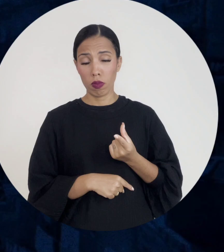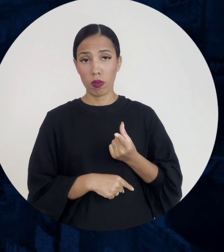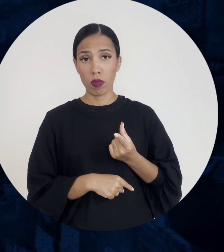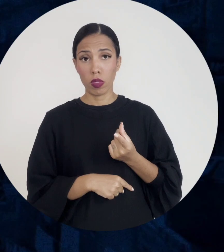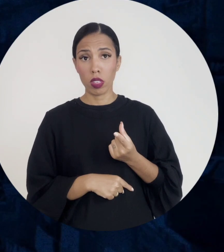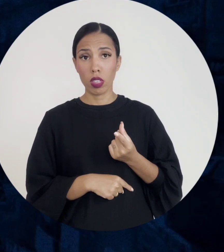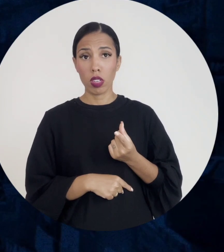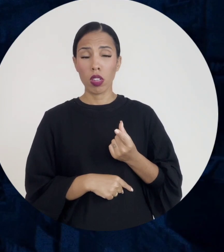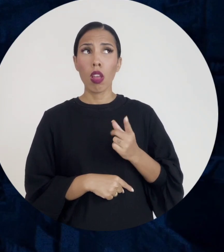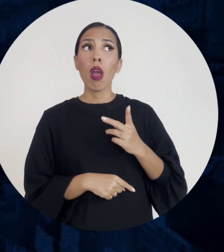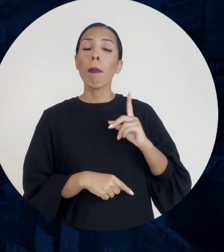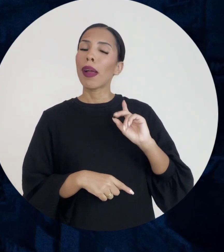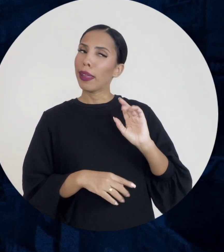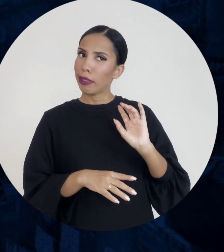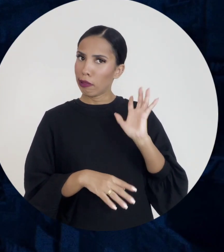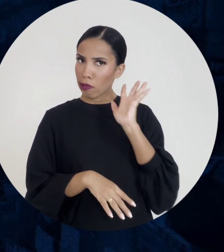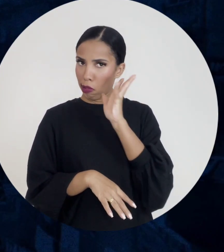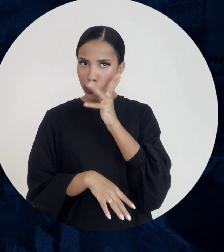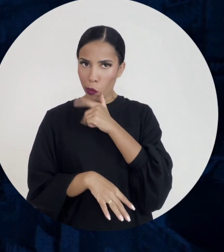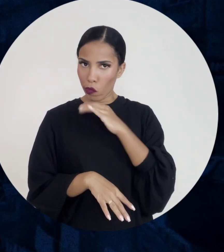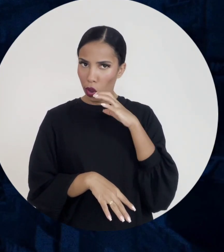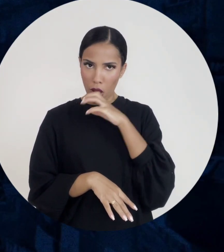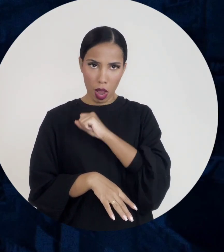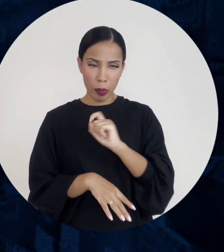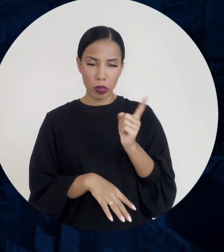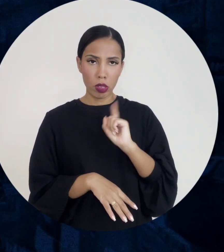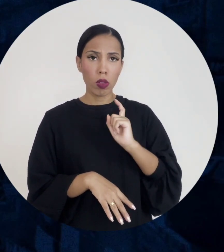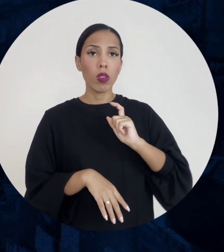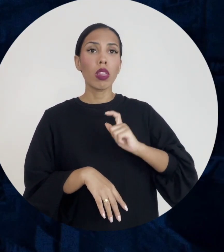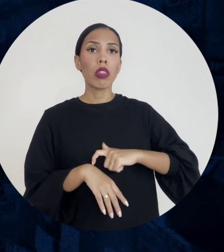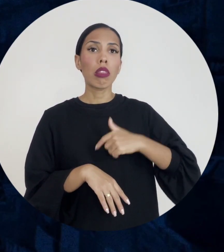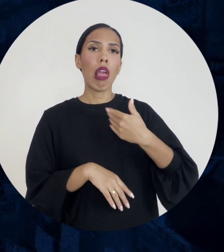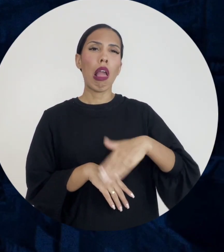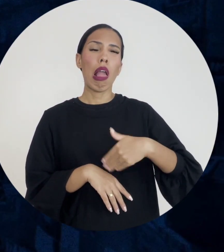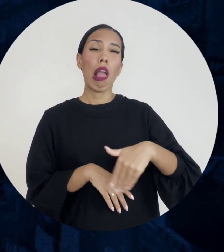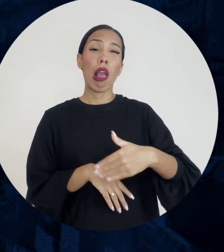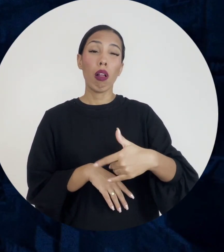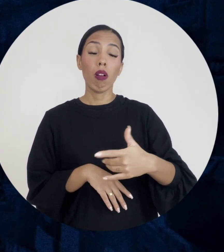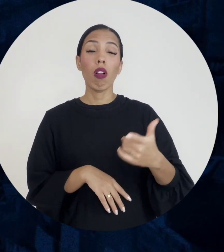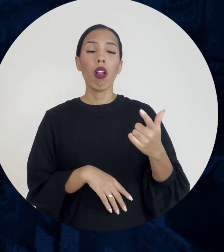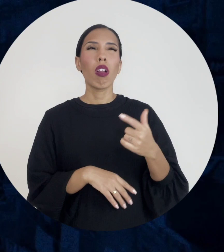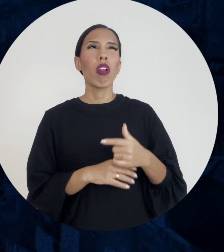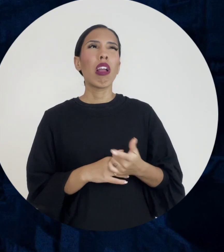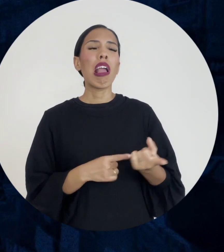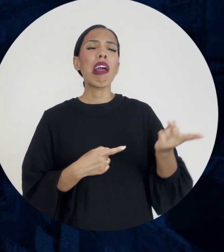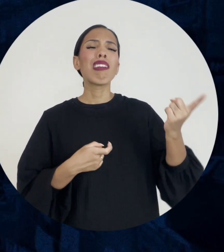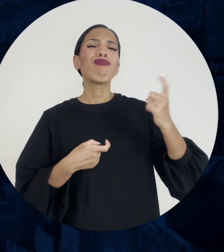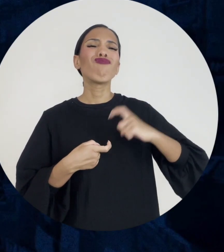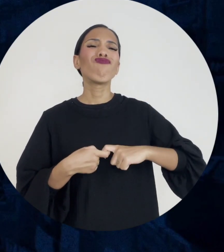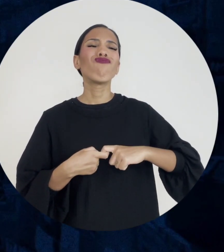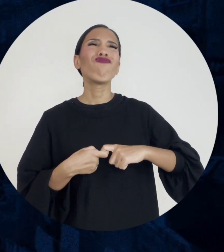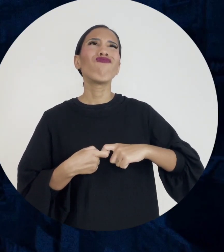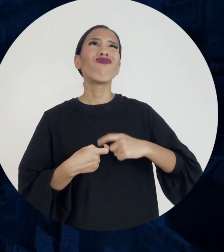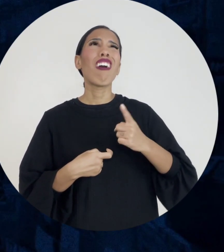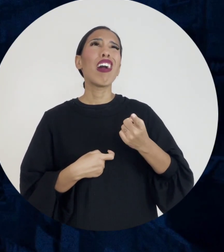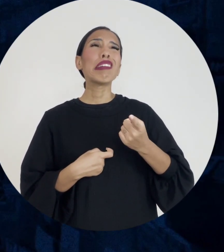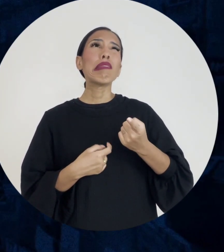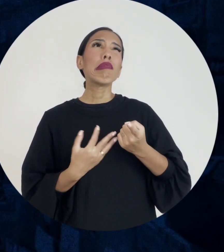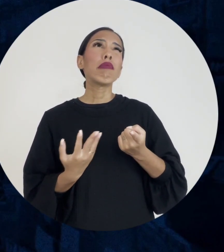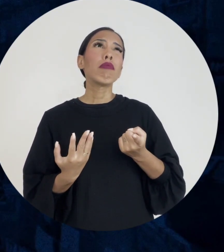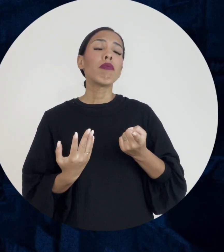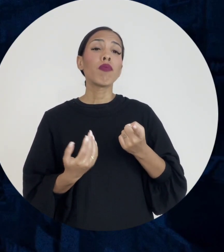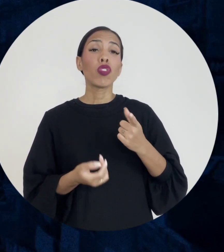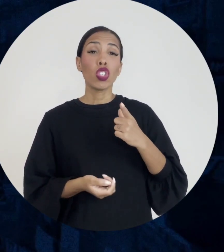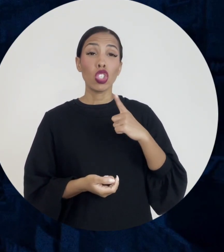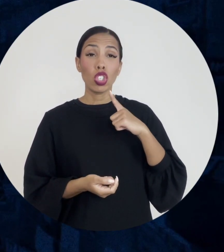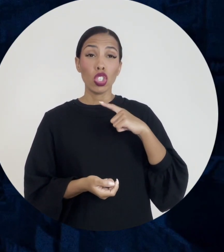através, isso depois de muito tempo, né? Através não era convênio, tinha uma